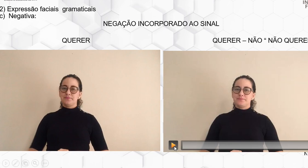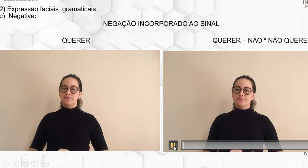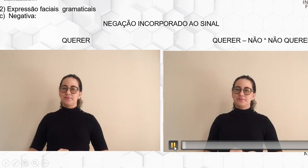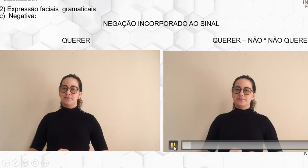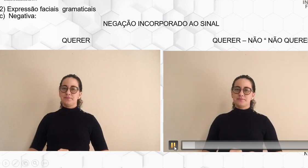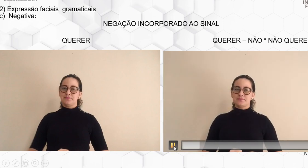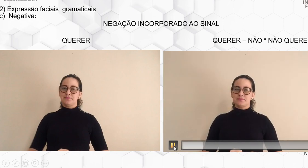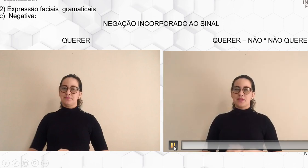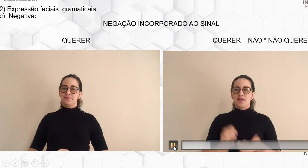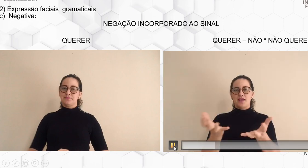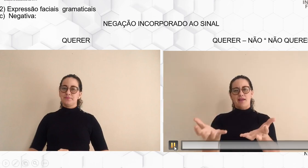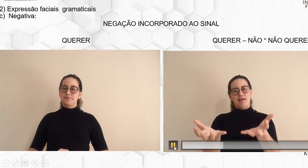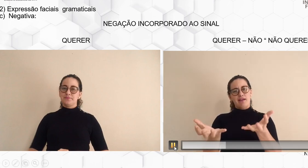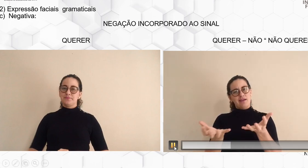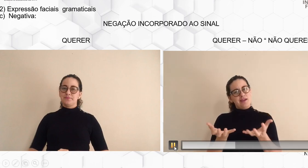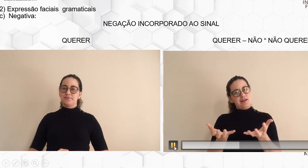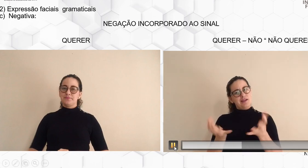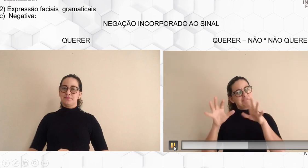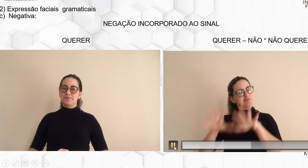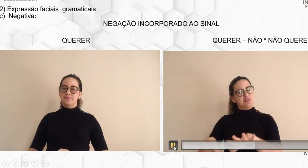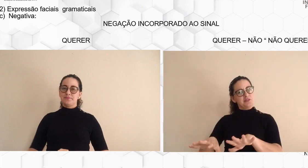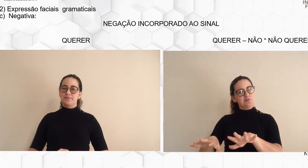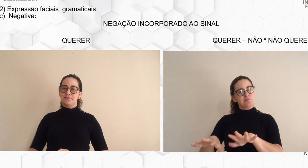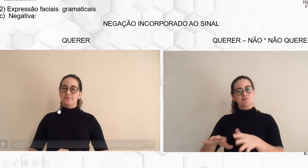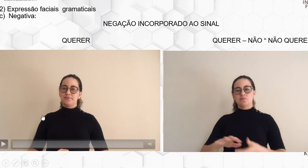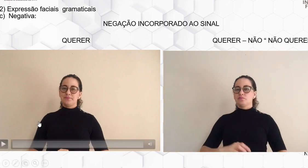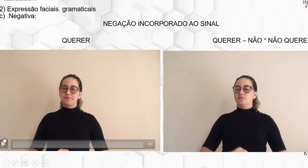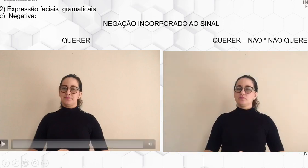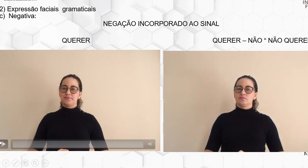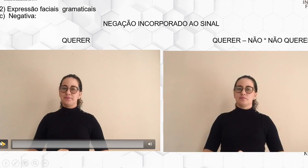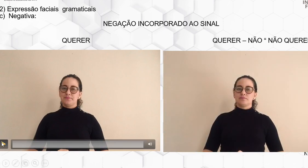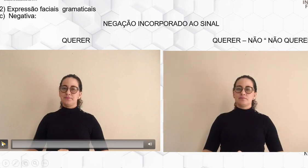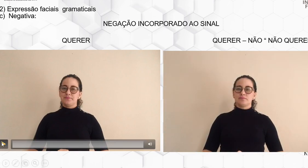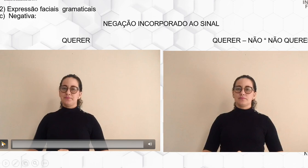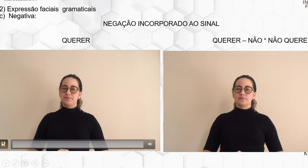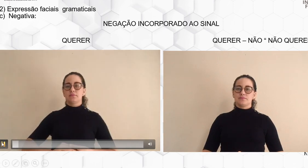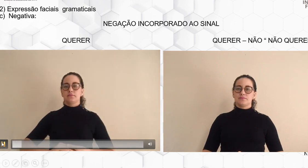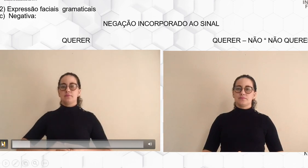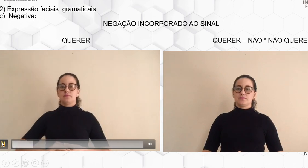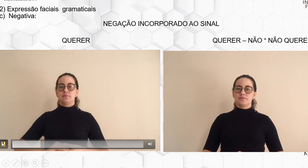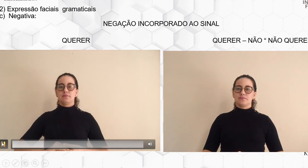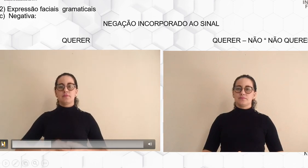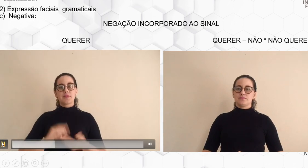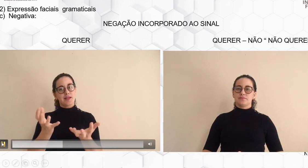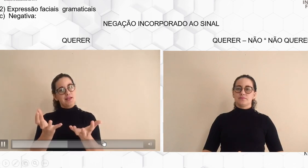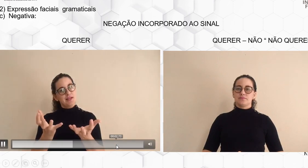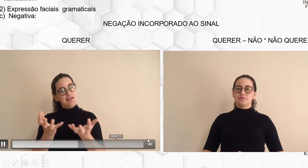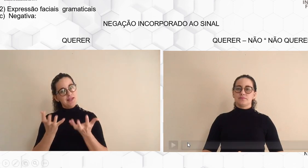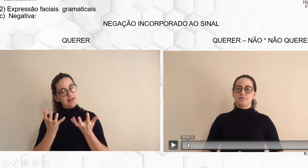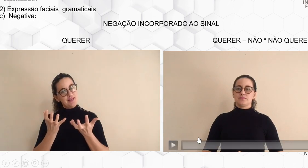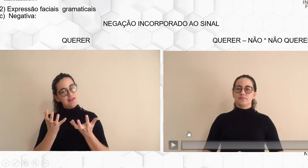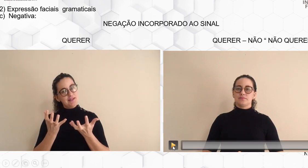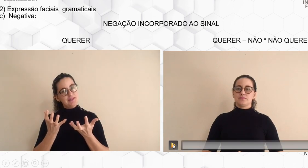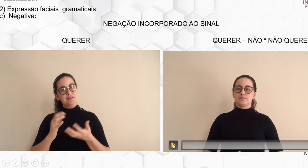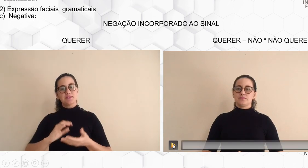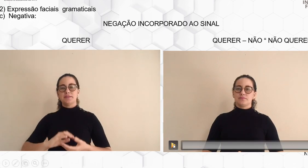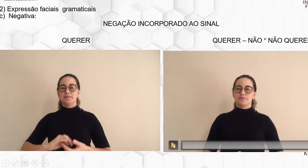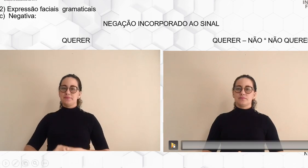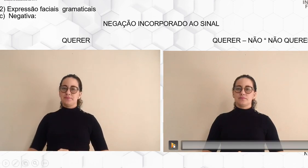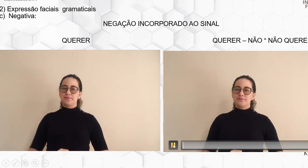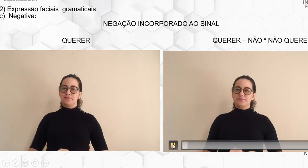ter não quero, né, que está incorporada ao sinal. Então, novamente,